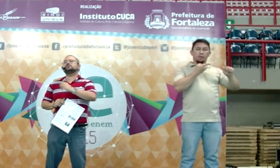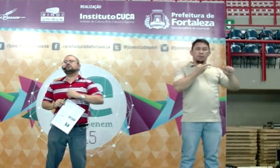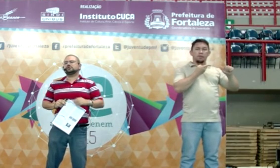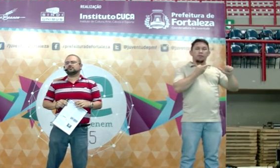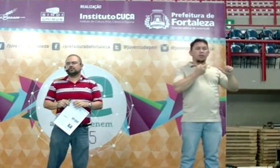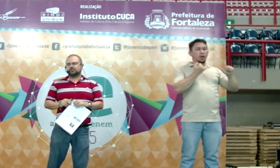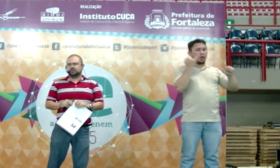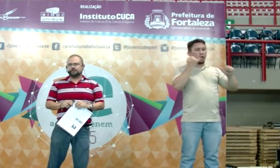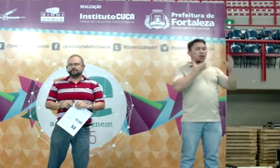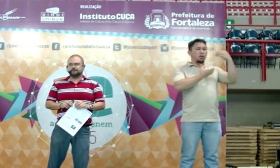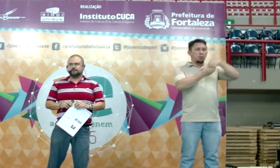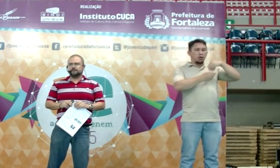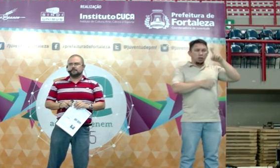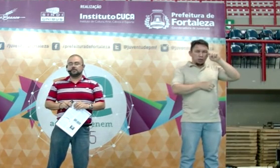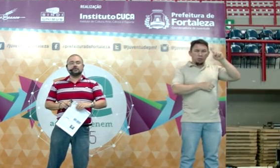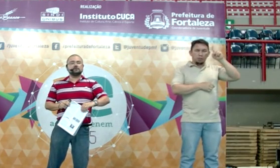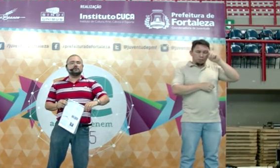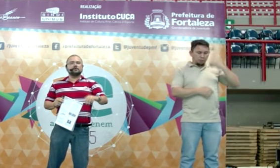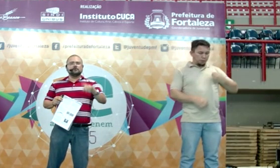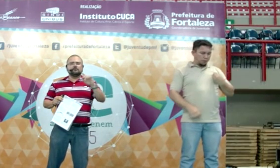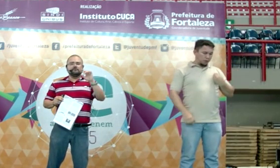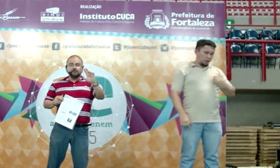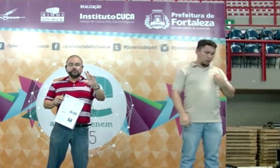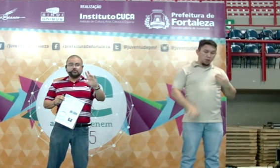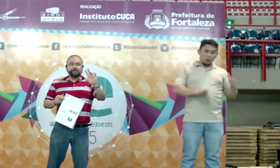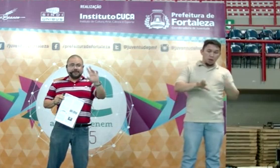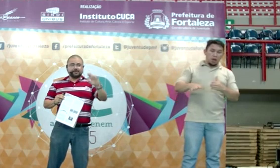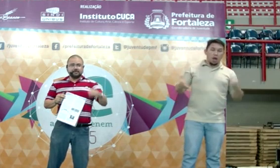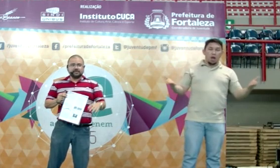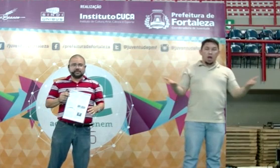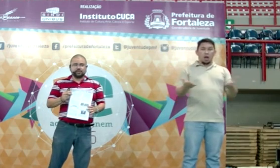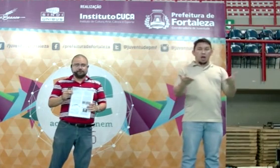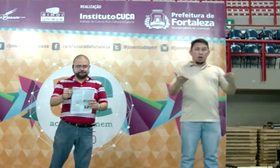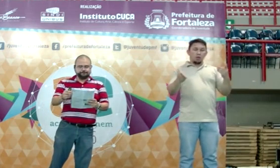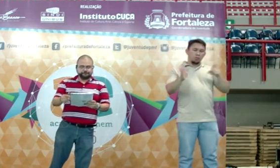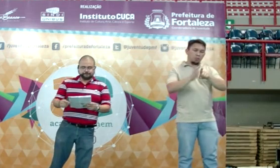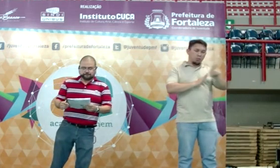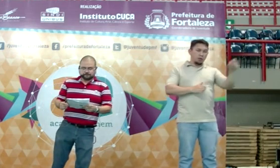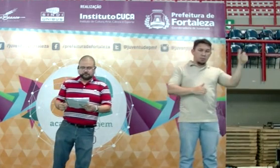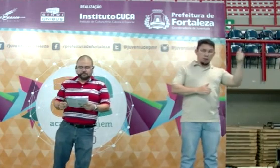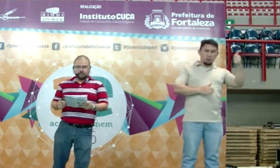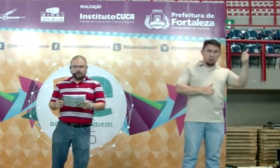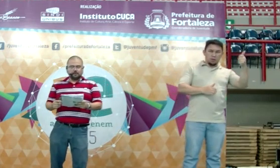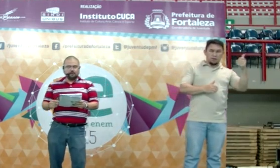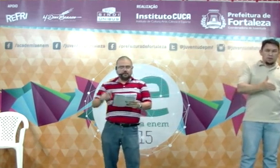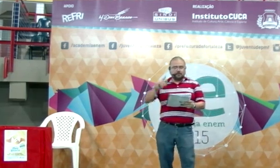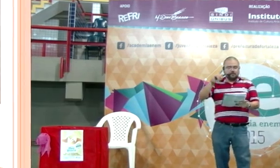é importante no nosso cotidiano. Então, vamos para a primeira questão.